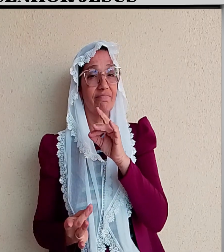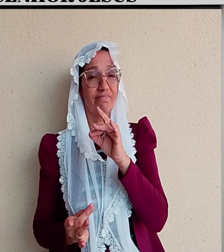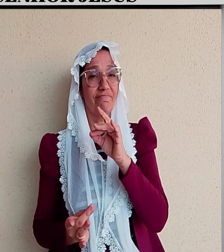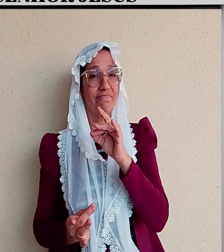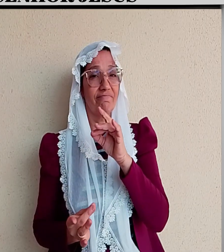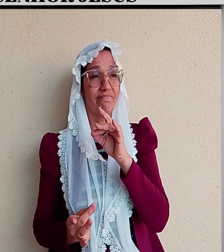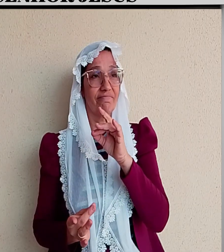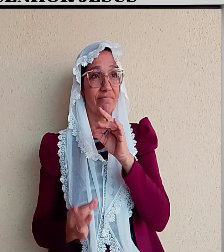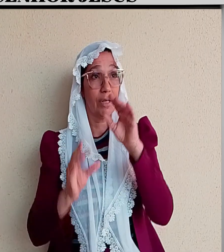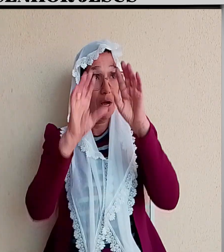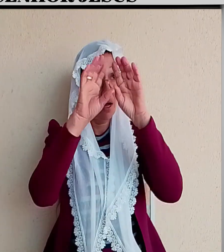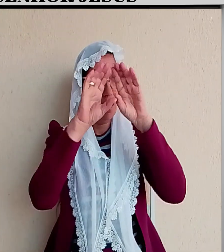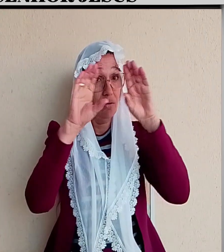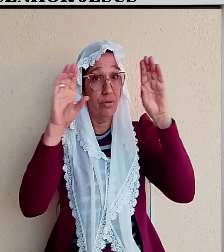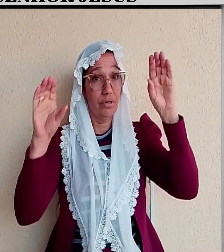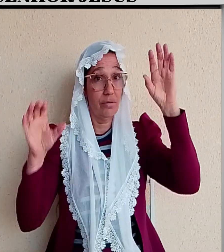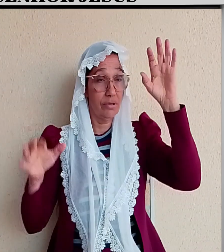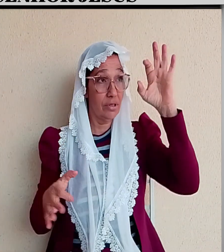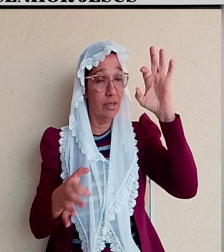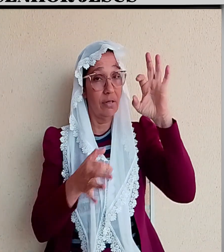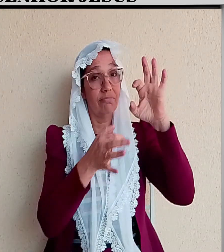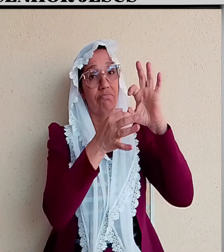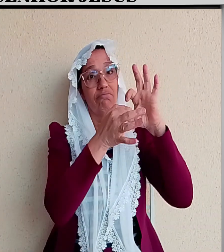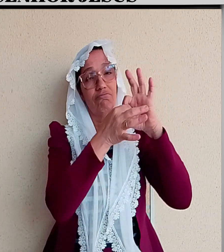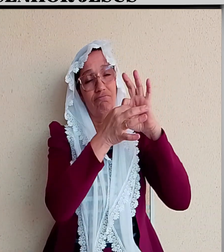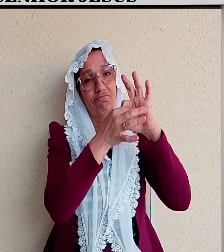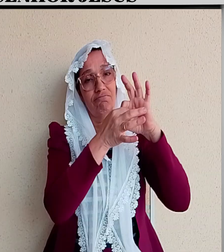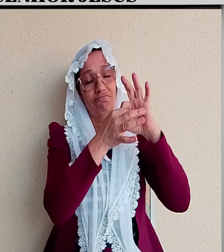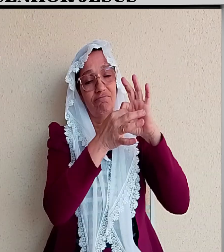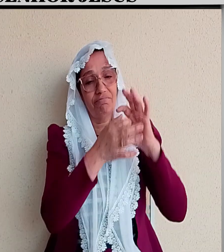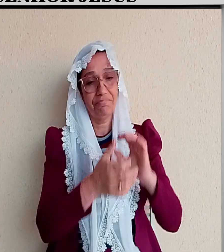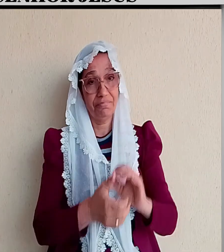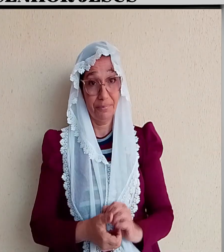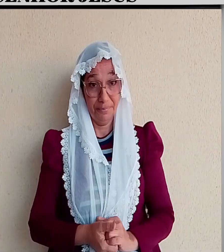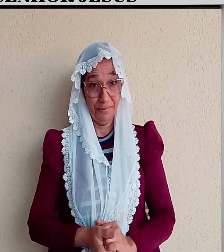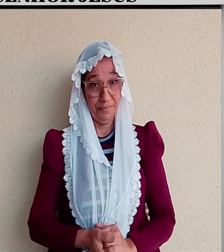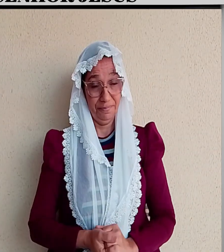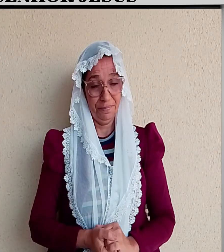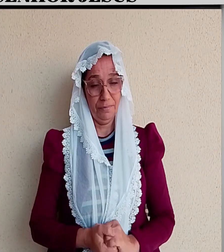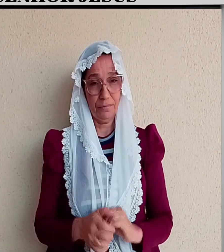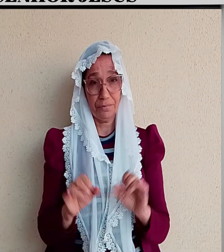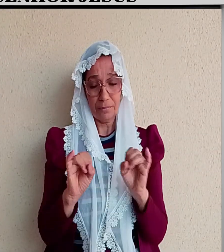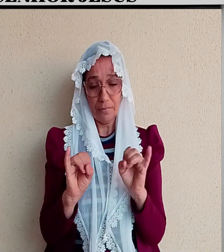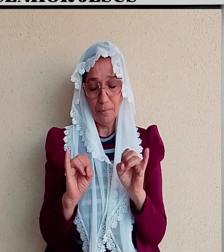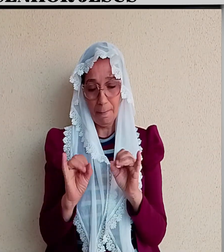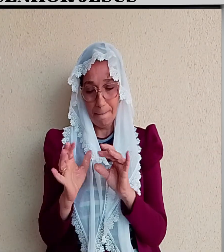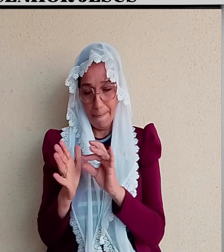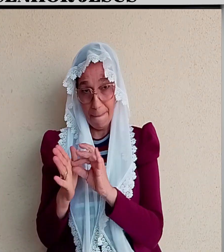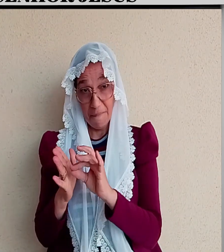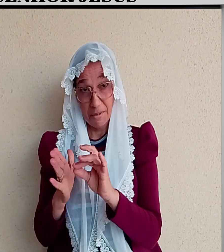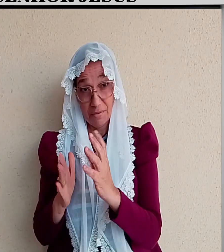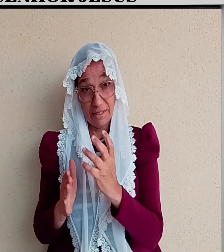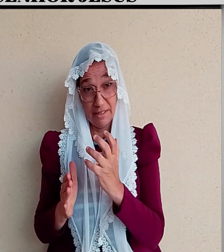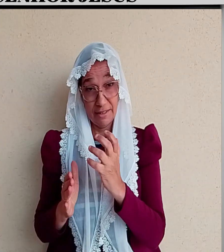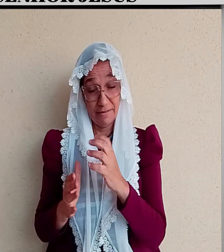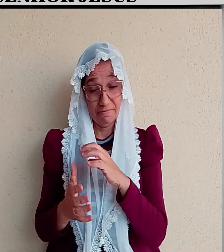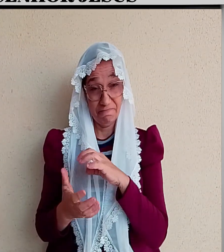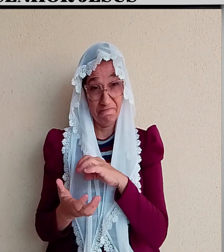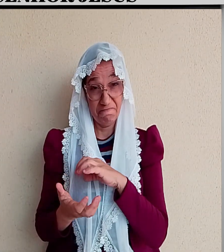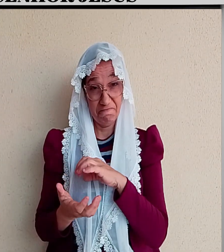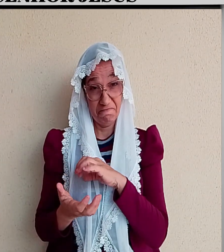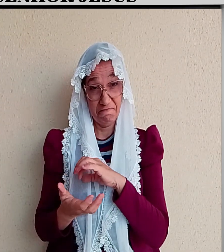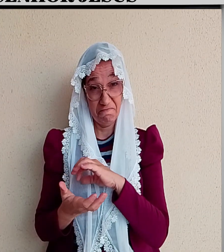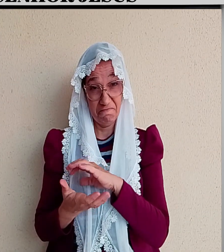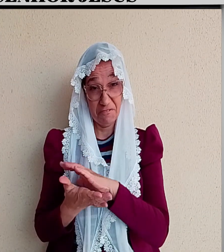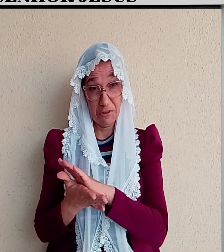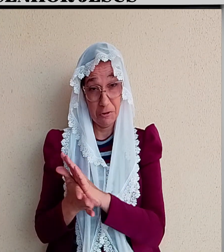investe, aleluia, numa casa? Aleluia. Porque ele sabe que lá tem tesouro. Glória a Jesus. Aleluia. João, quando chegou no último nível,